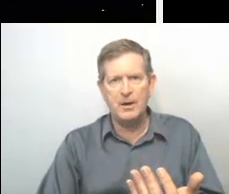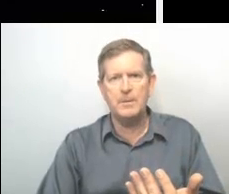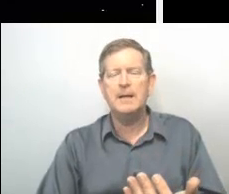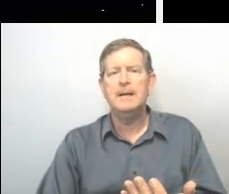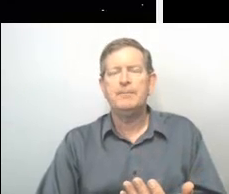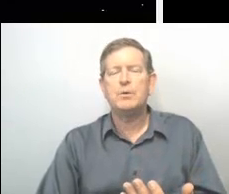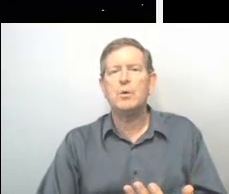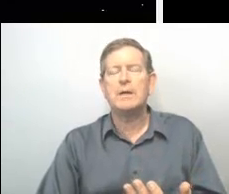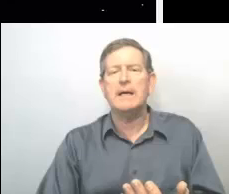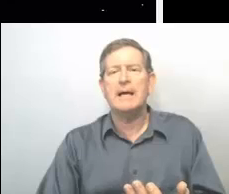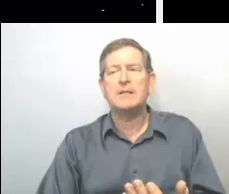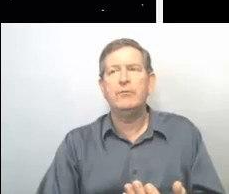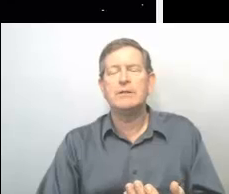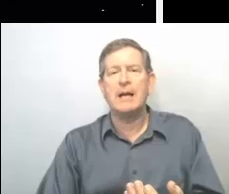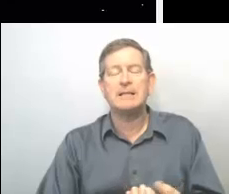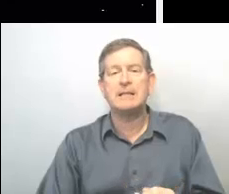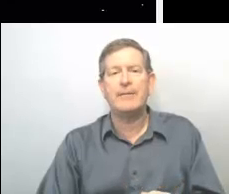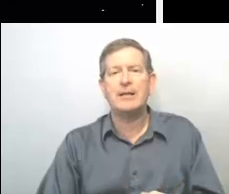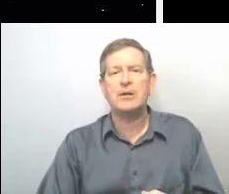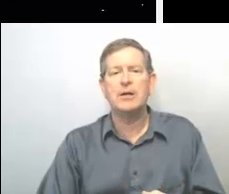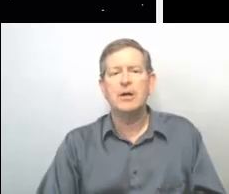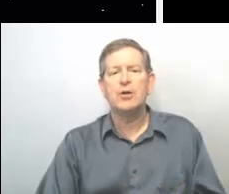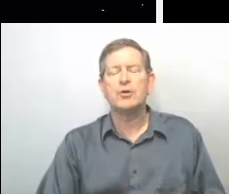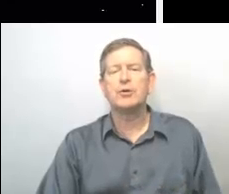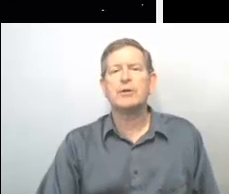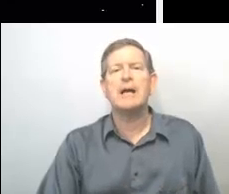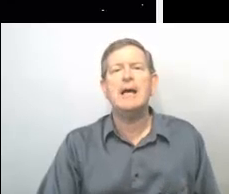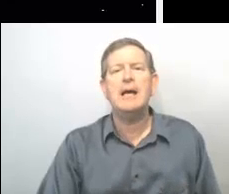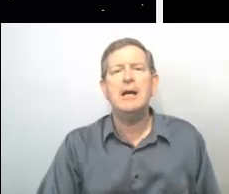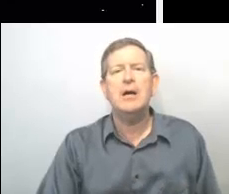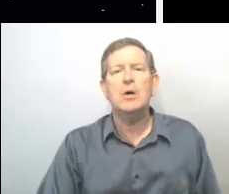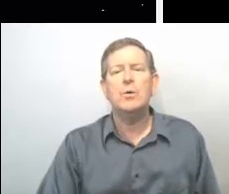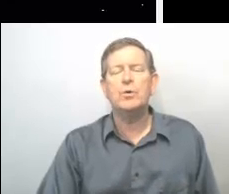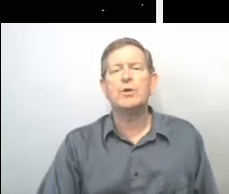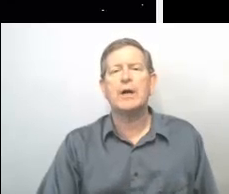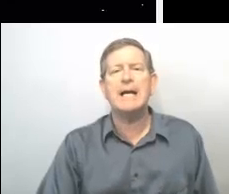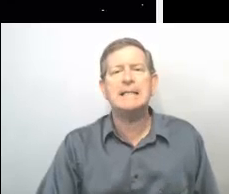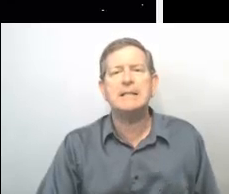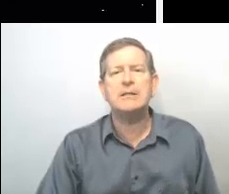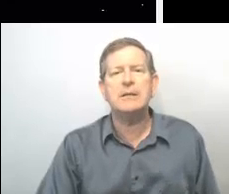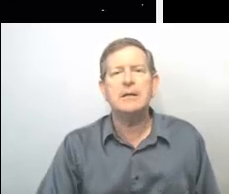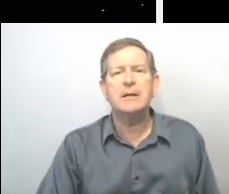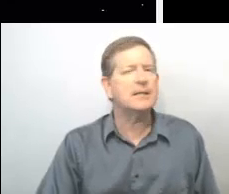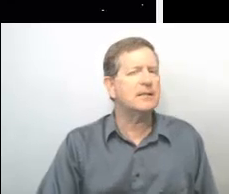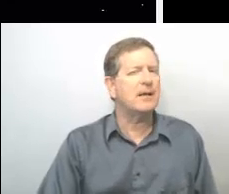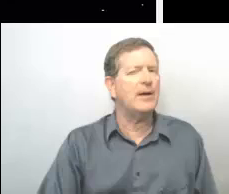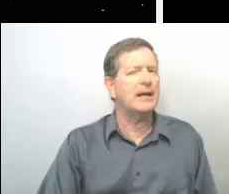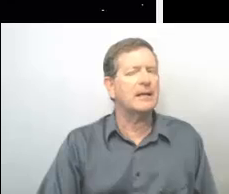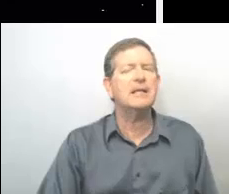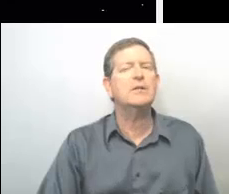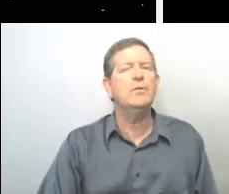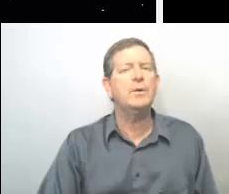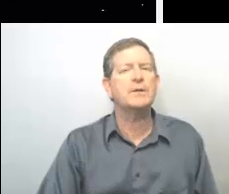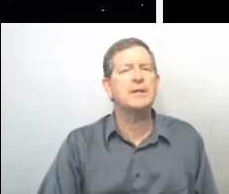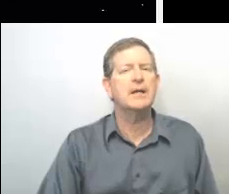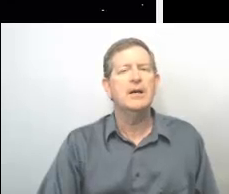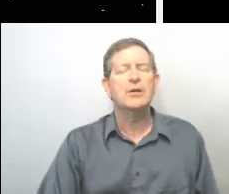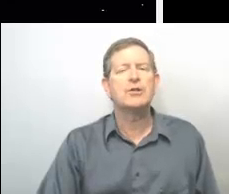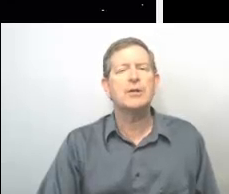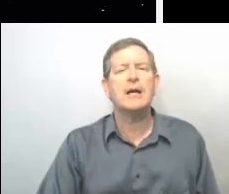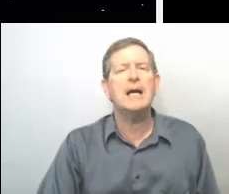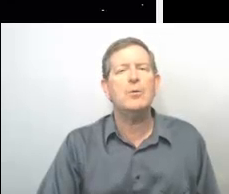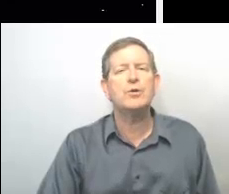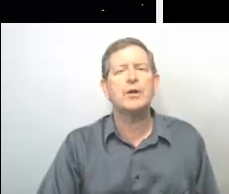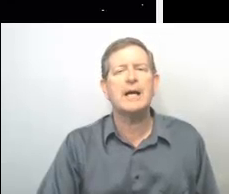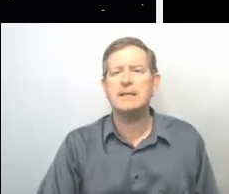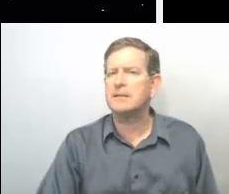du verbe. Donc, est-ce que ça va être je reste ou je reste? Qu'est-ce que ça va être? Qu'est-ce que vous pensez?